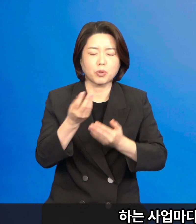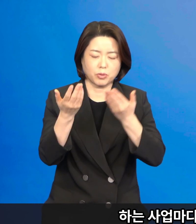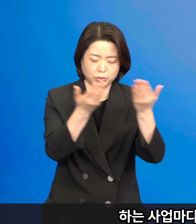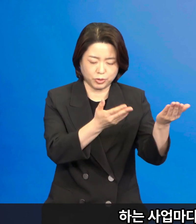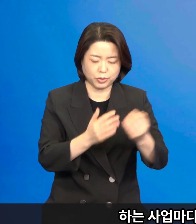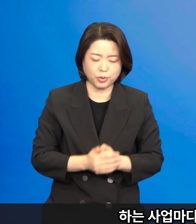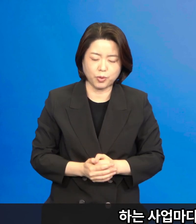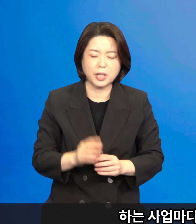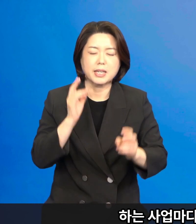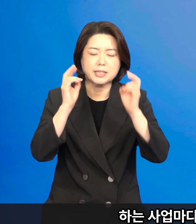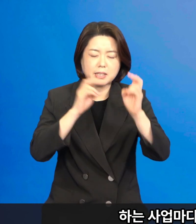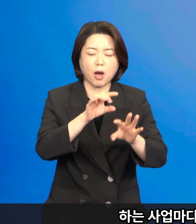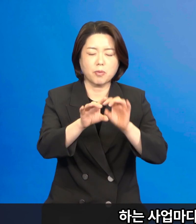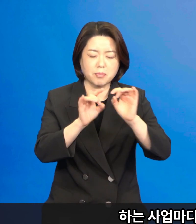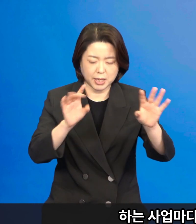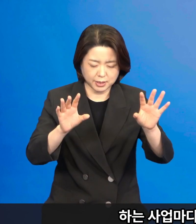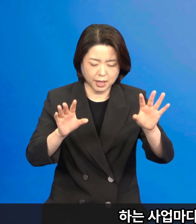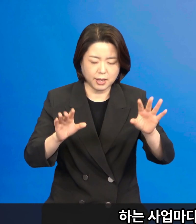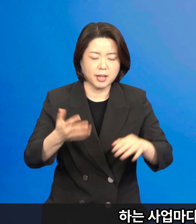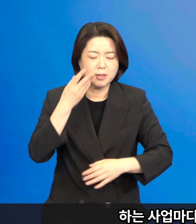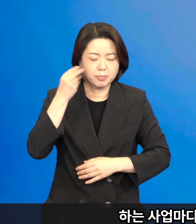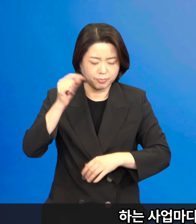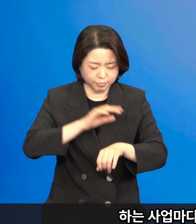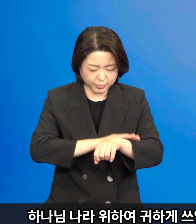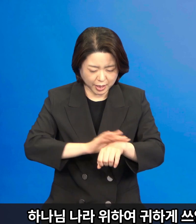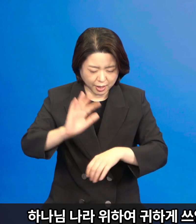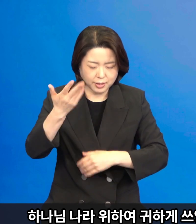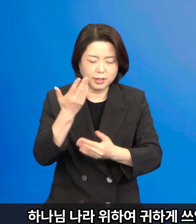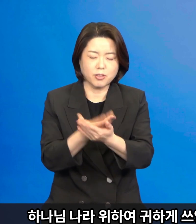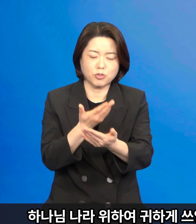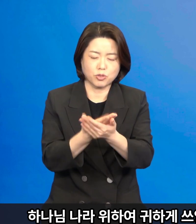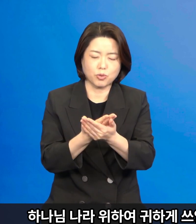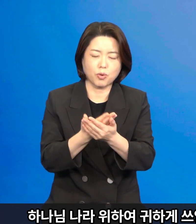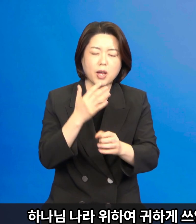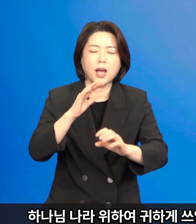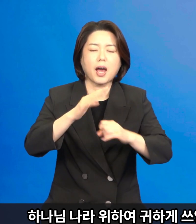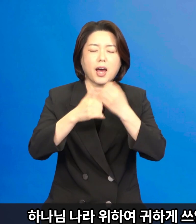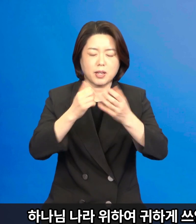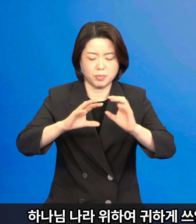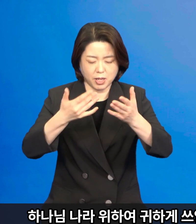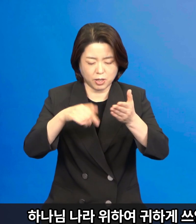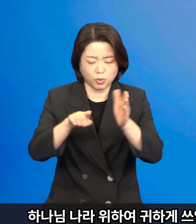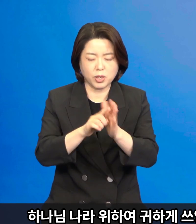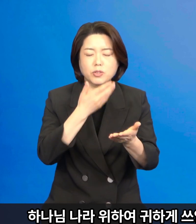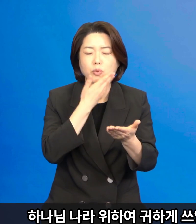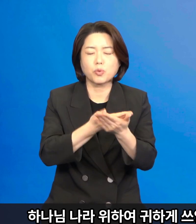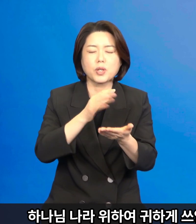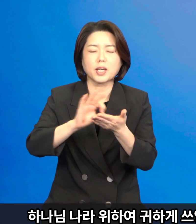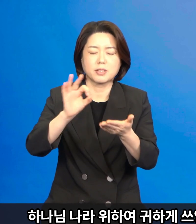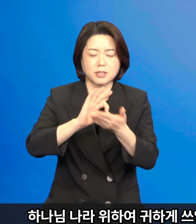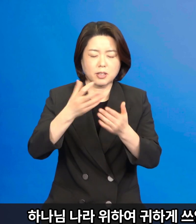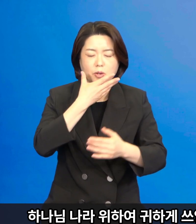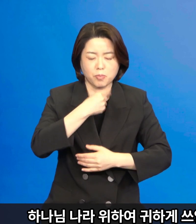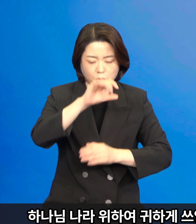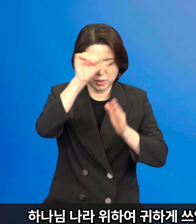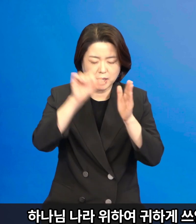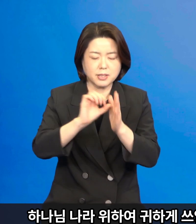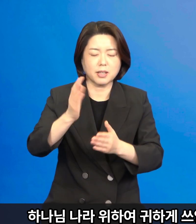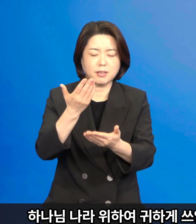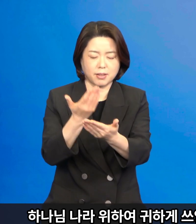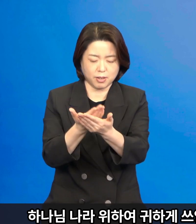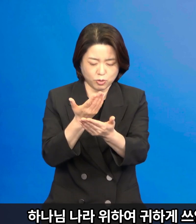하는 사업마다 하나님 형통케 되어 주며 하나님 나라 위하여 귀하게 쓰임받는 복된 인생이 되게